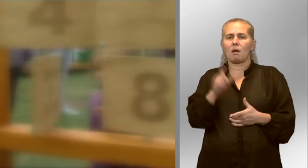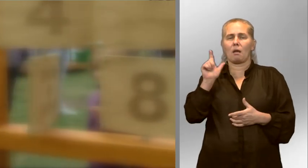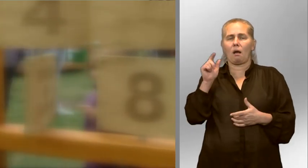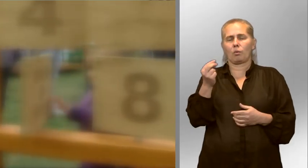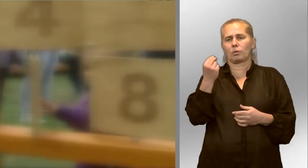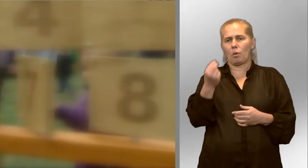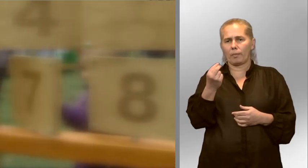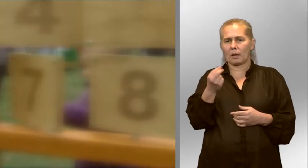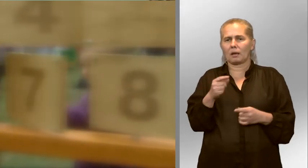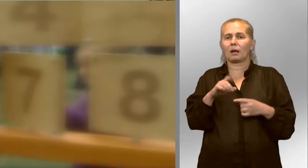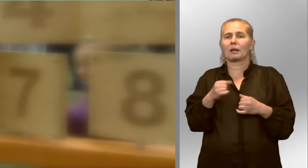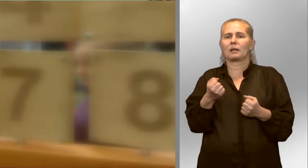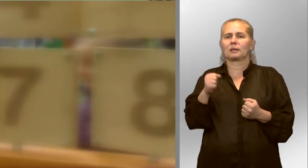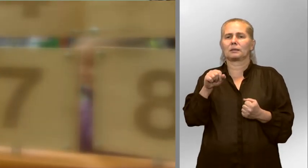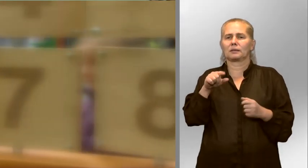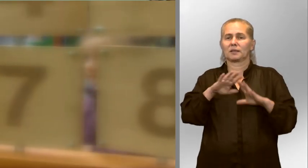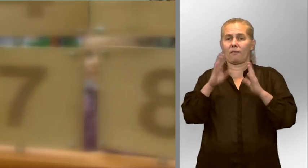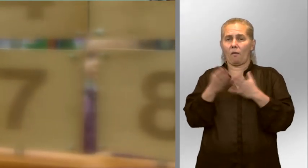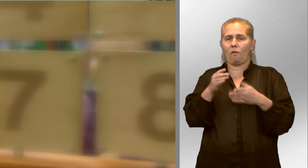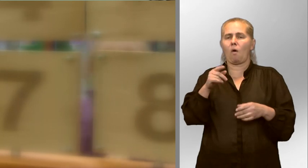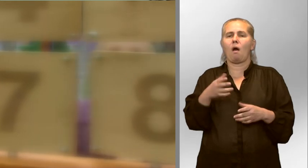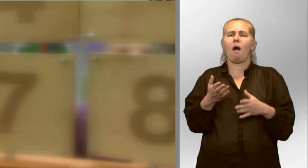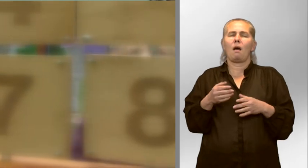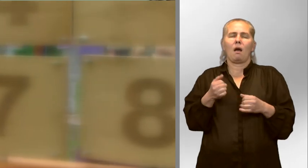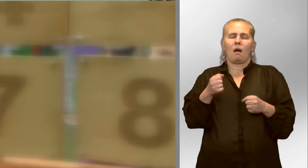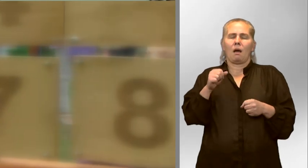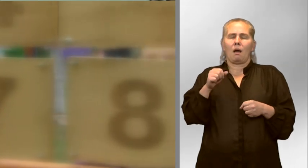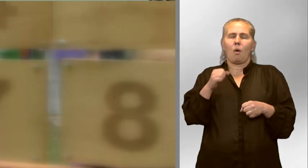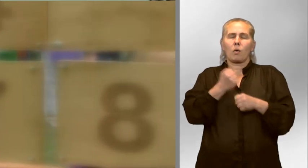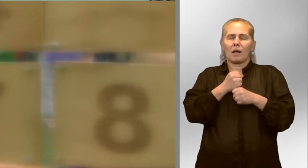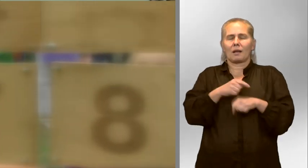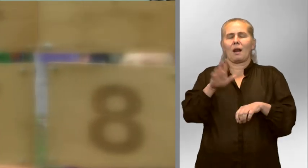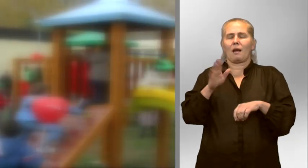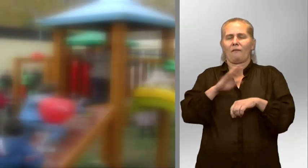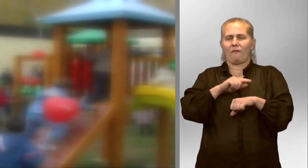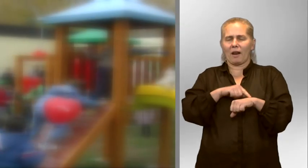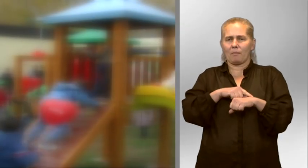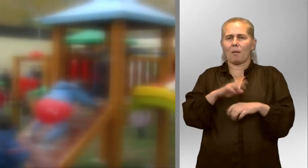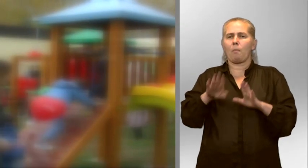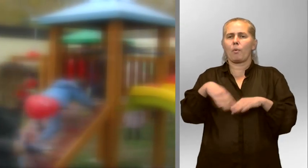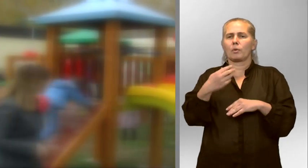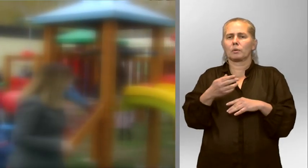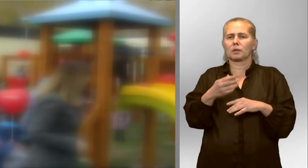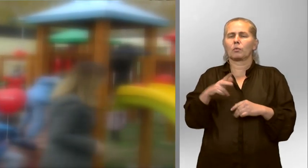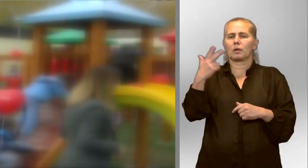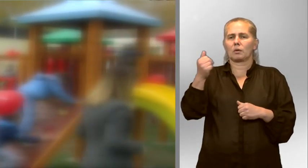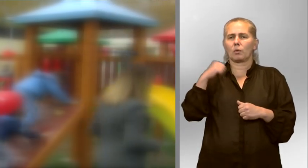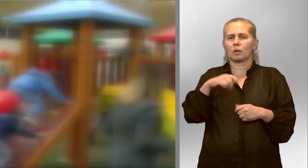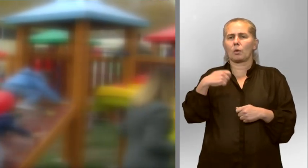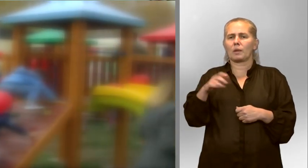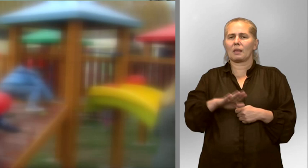su jako dobri. Znači, kada se sve to otkrije na vreme, znači, vi dobijete posle u 3. godini